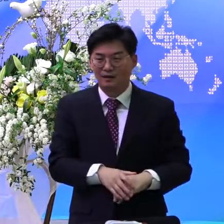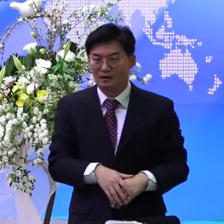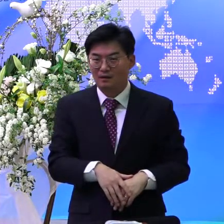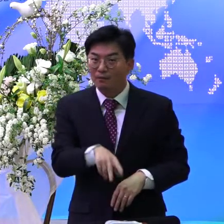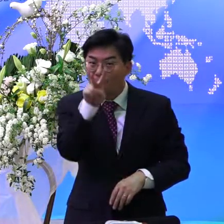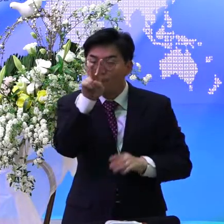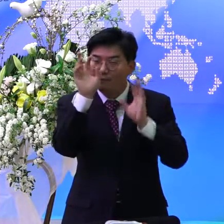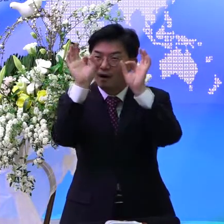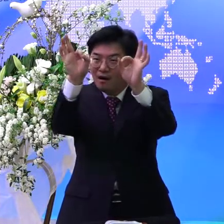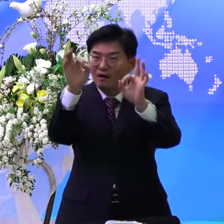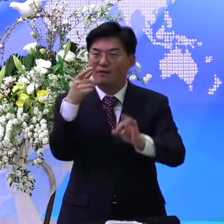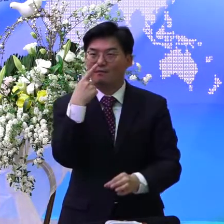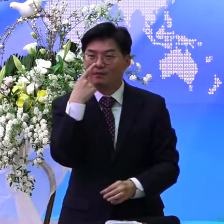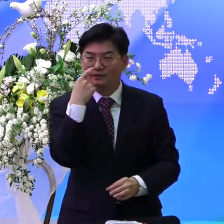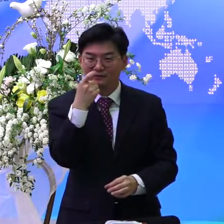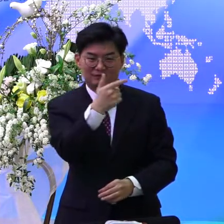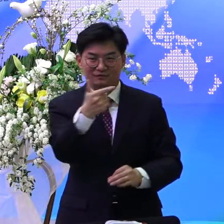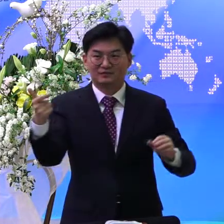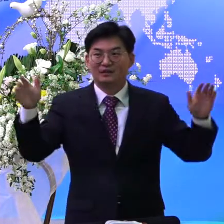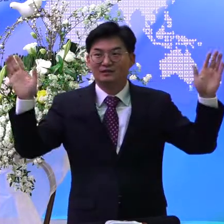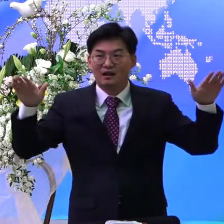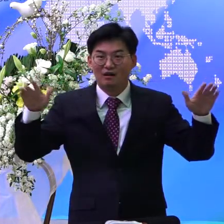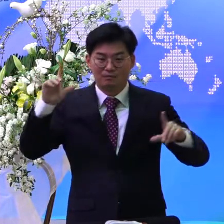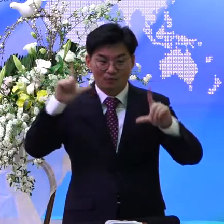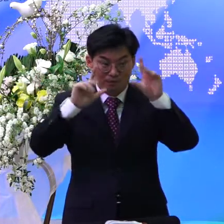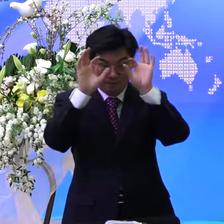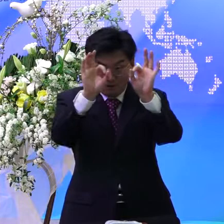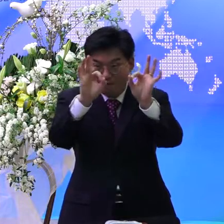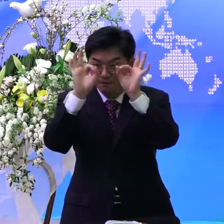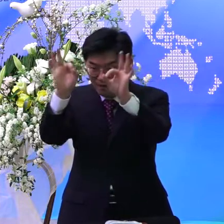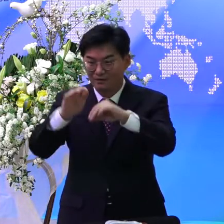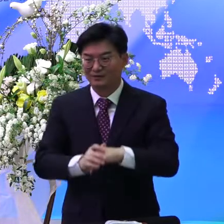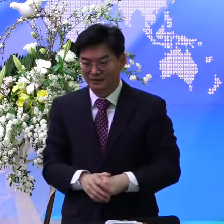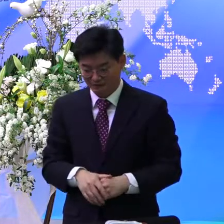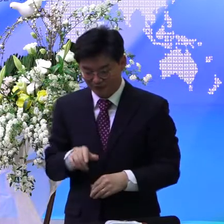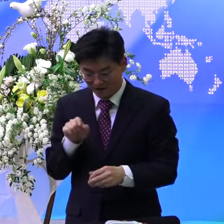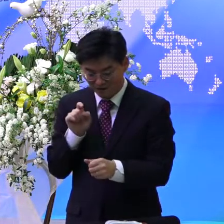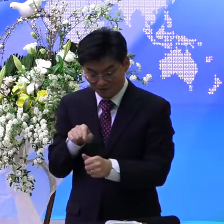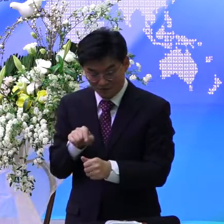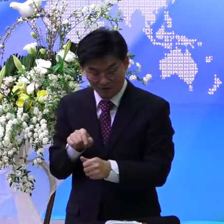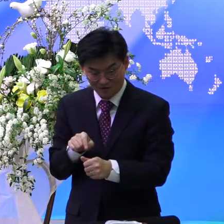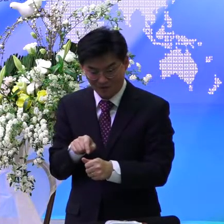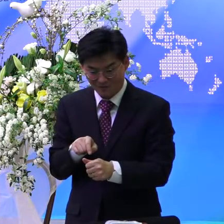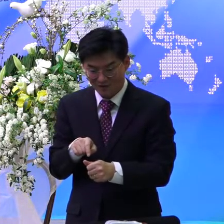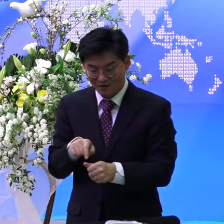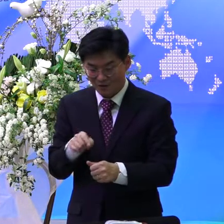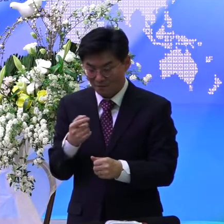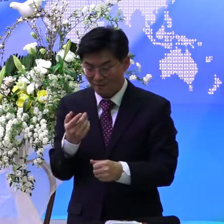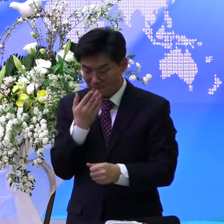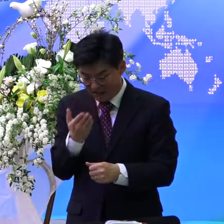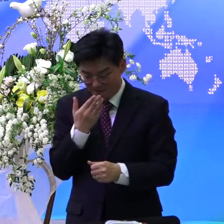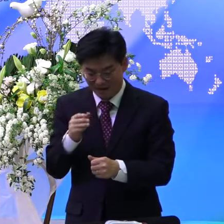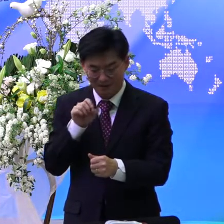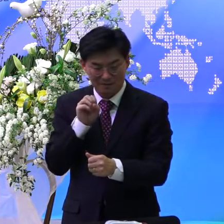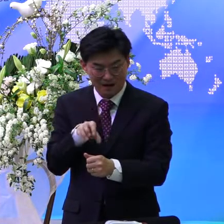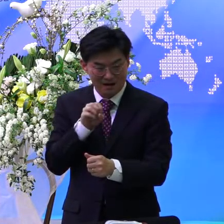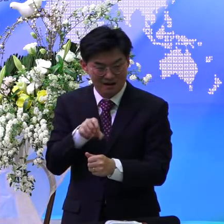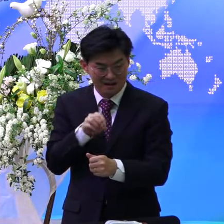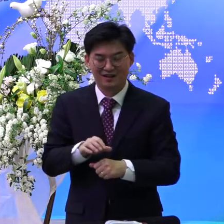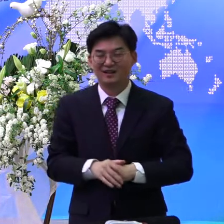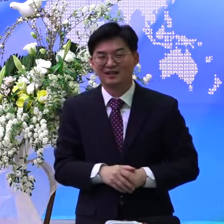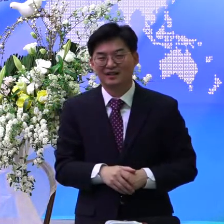아주 우아하고 멋지게 나는 모습을 보게 됐습니다. 그 경이로운 모습을 한참 바라보고 있는데